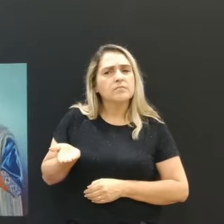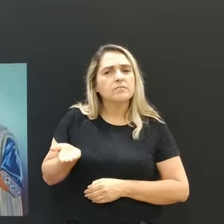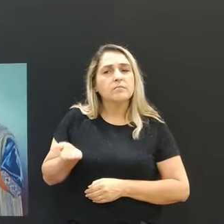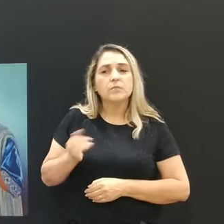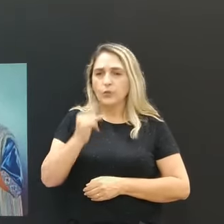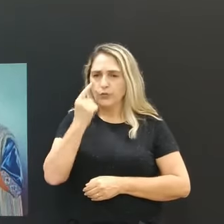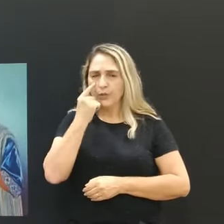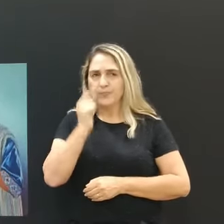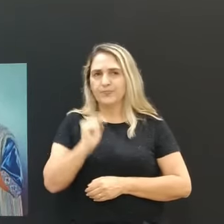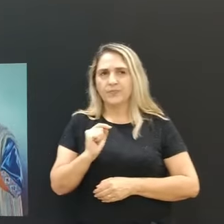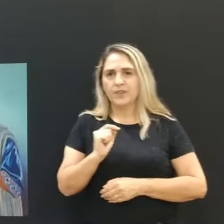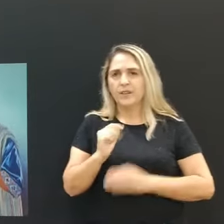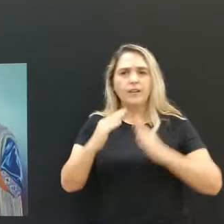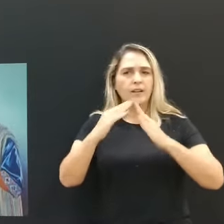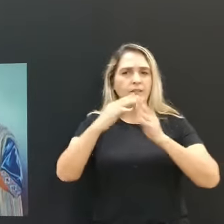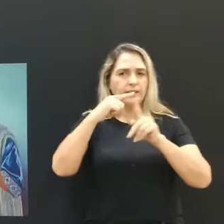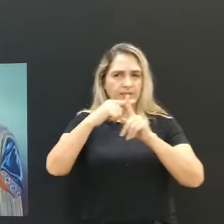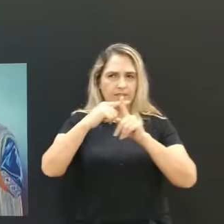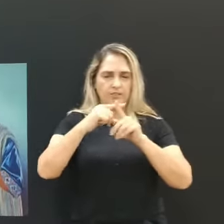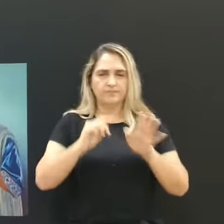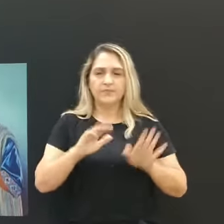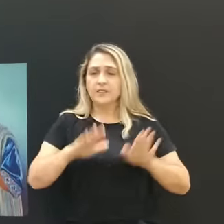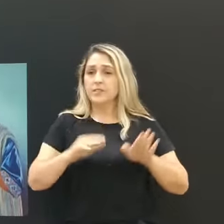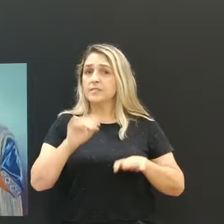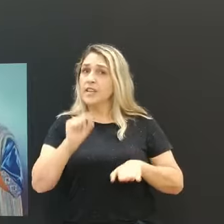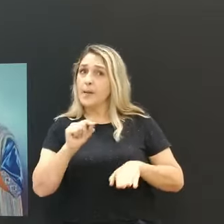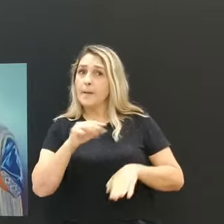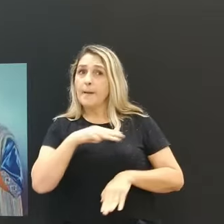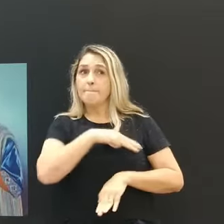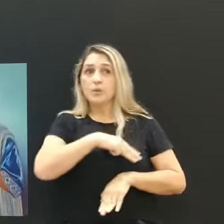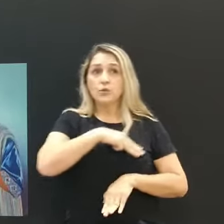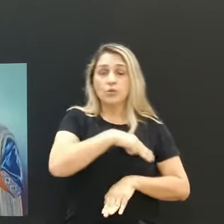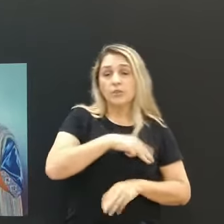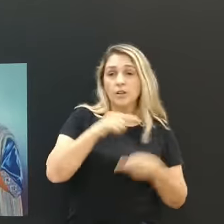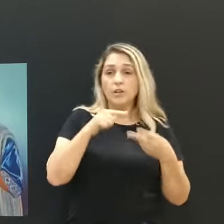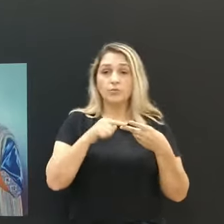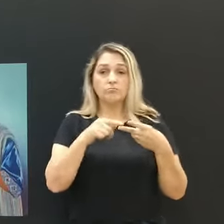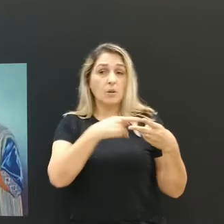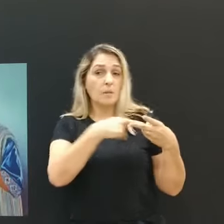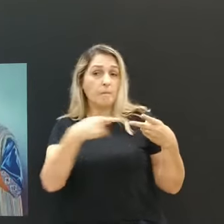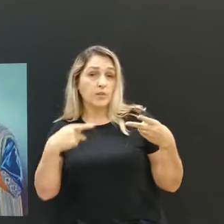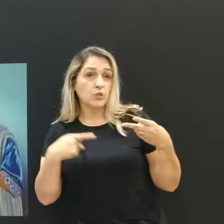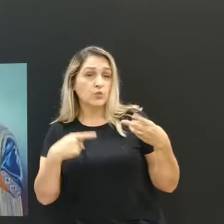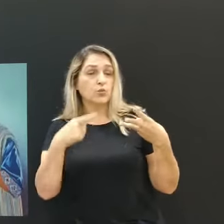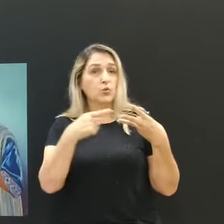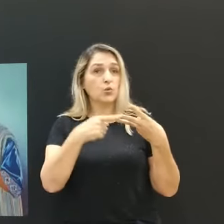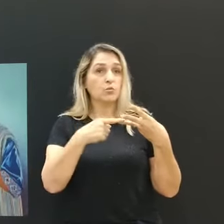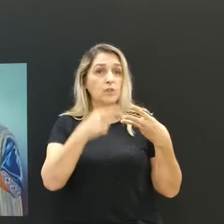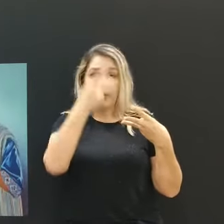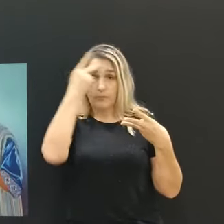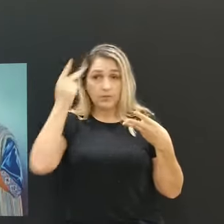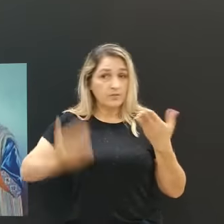assim como os demais, porém tinha um detalhe. Por exemplo, na igreja, né? Às vezes a pessoa, né?